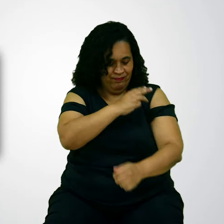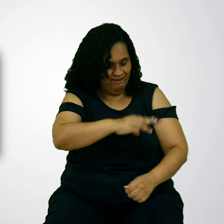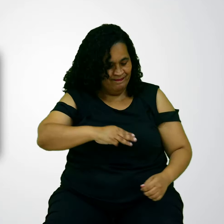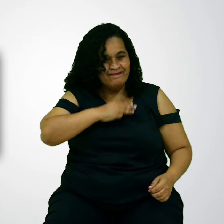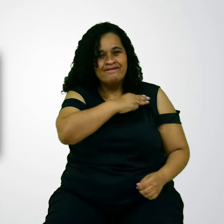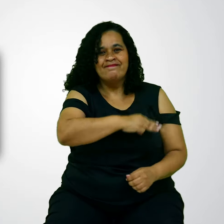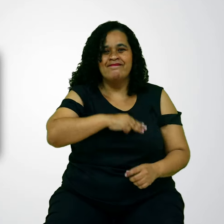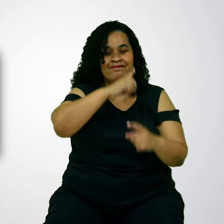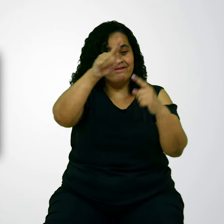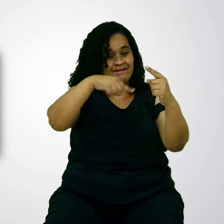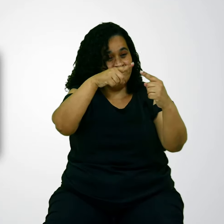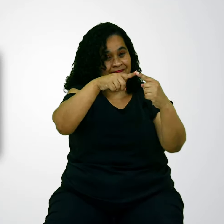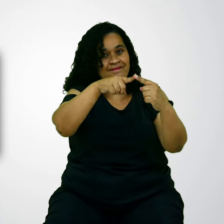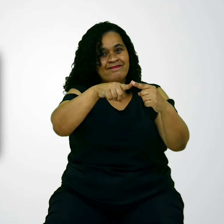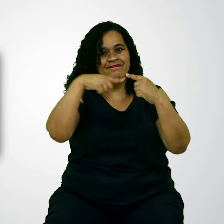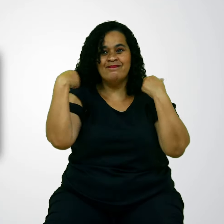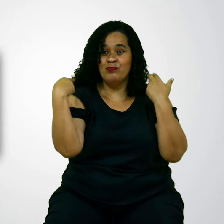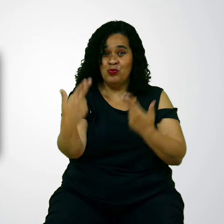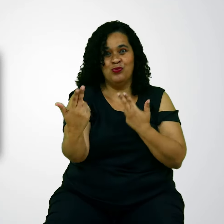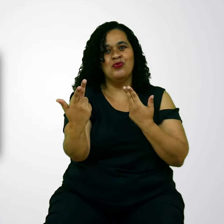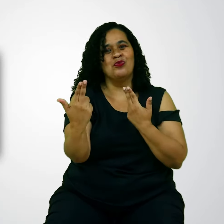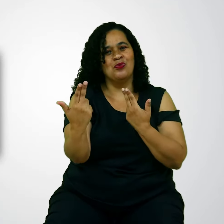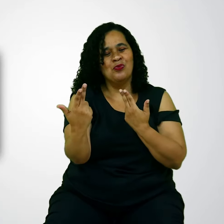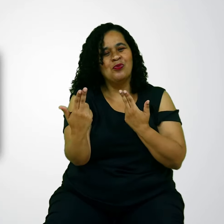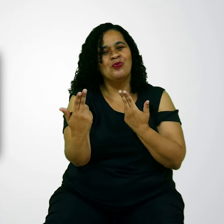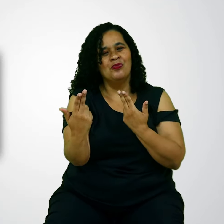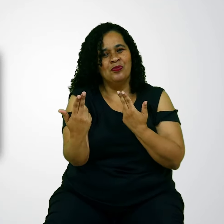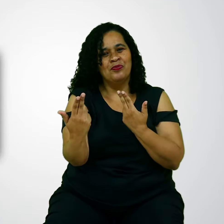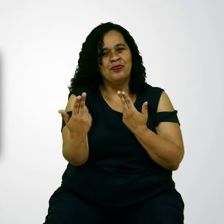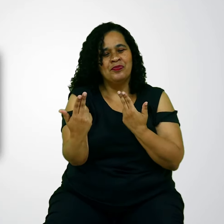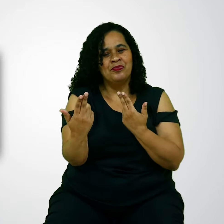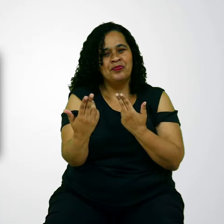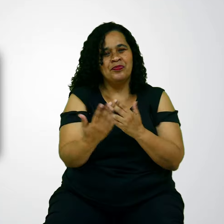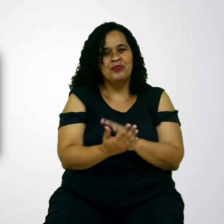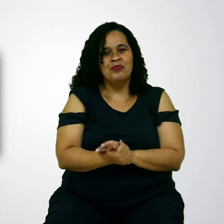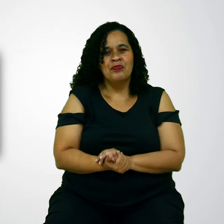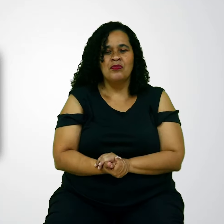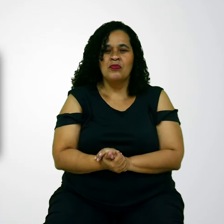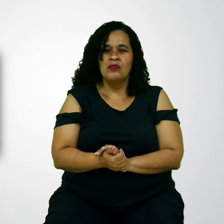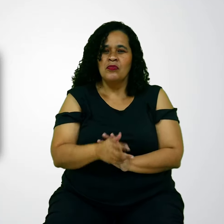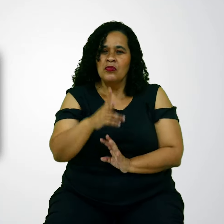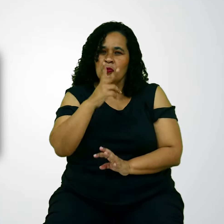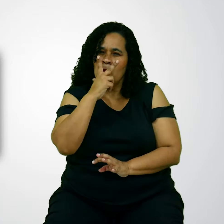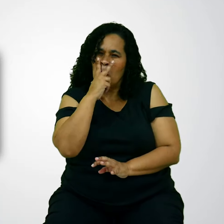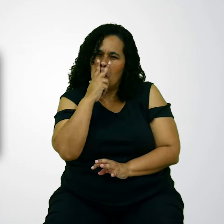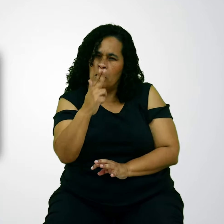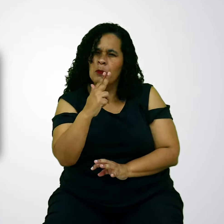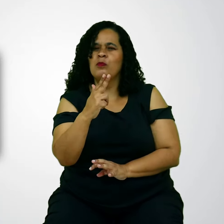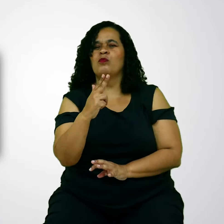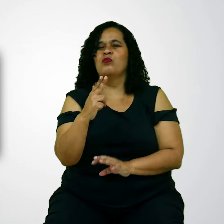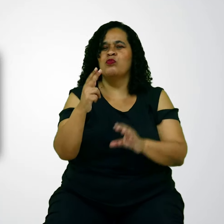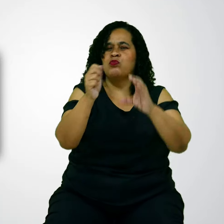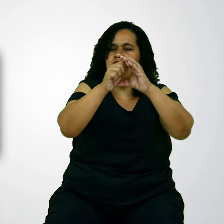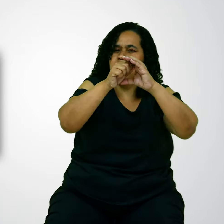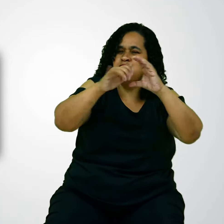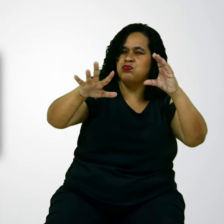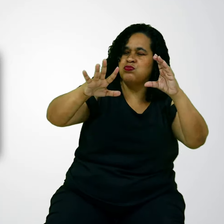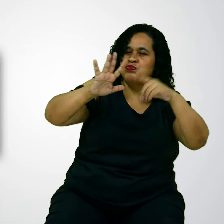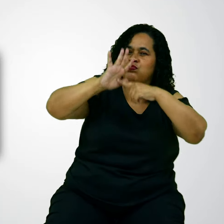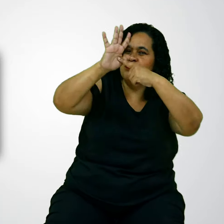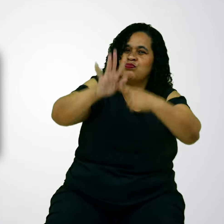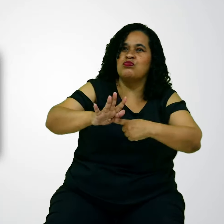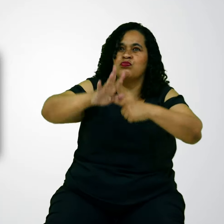objetivos. Então, eu acho que é uma característica forte da igreja. E essa